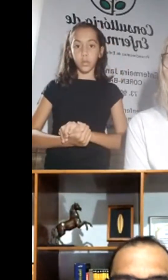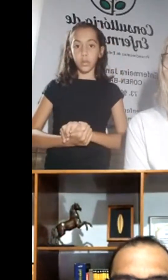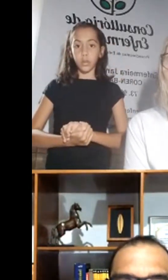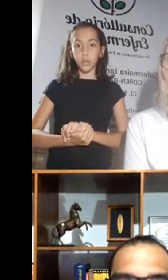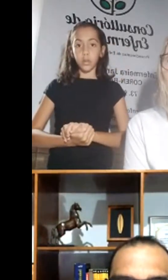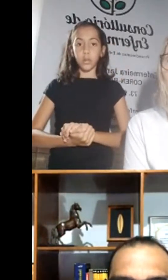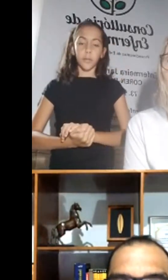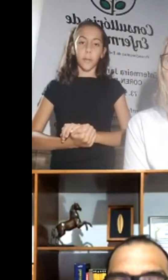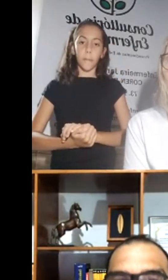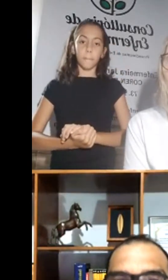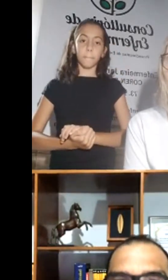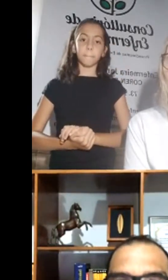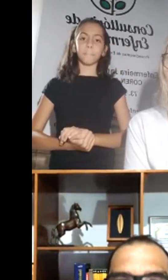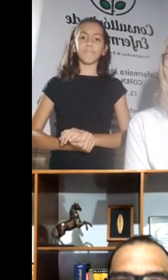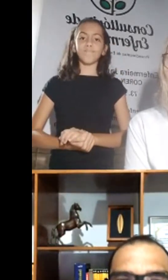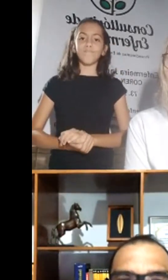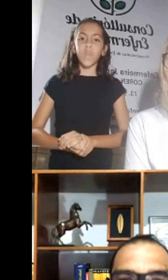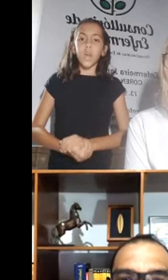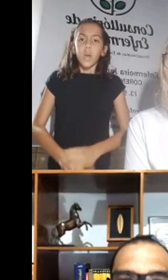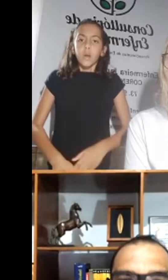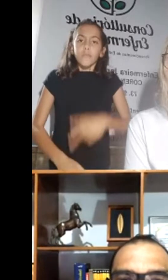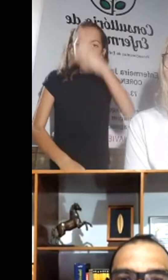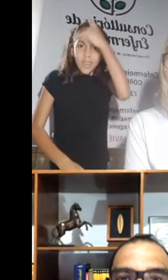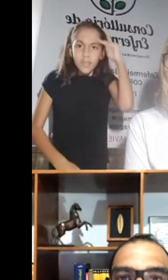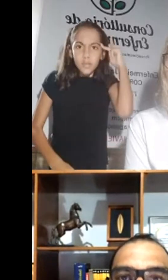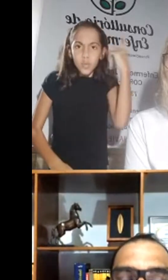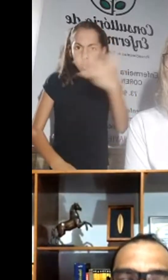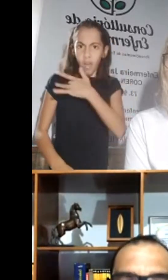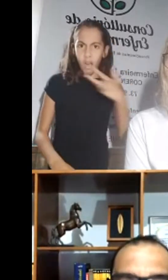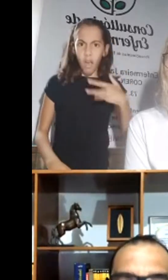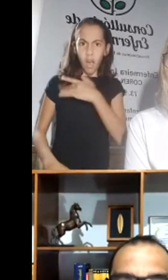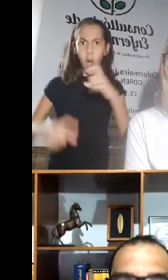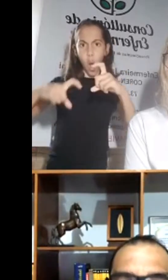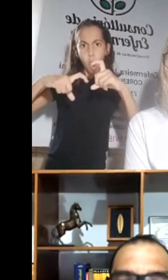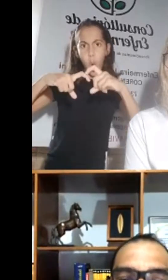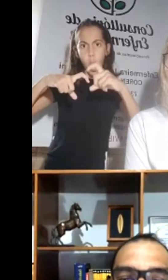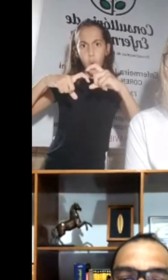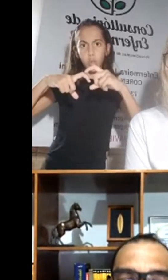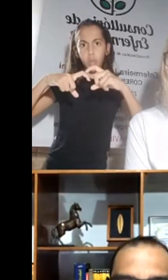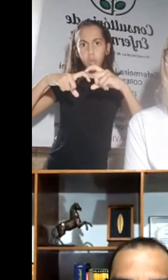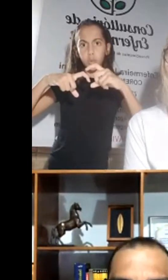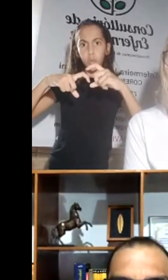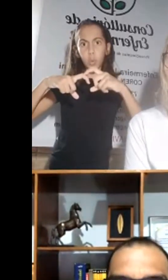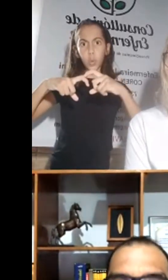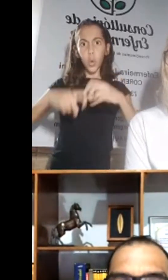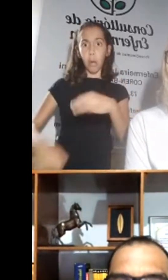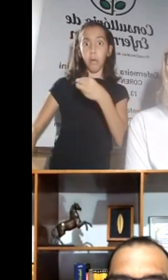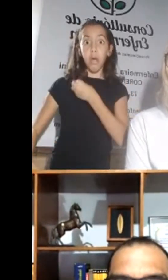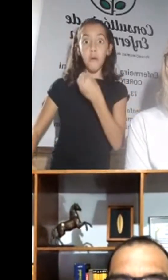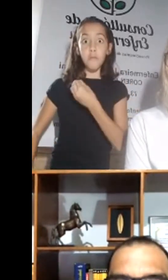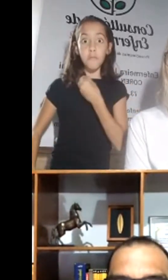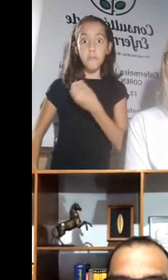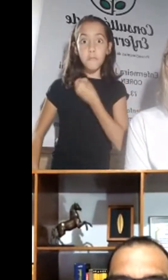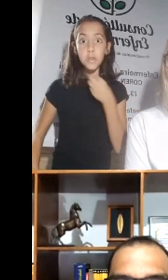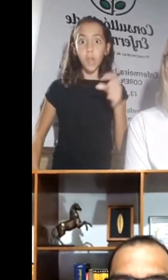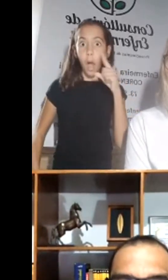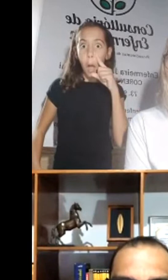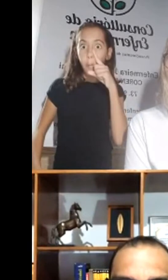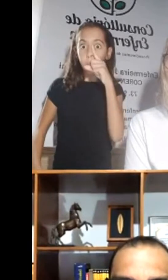dedicando a vida, né? Eles vêm dedicando a vida, colocando a família em risco para a gente estar proporcionando